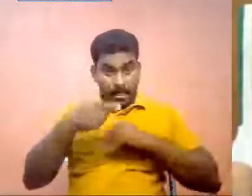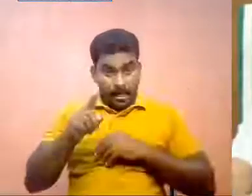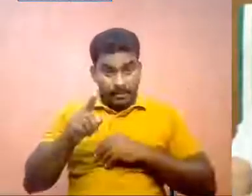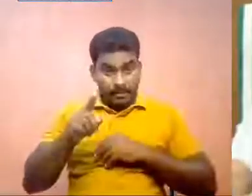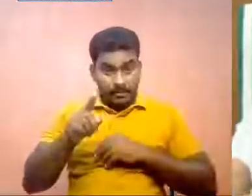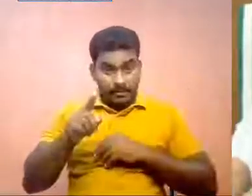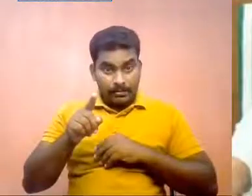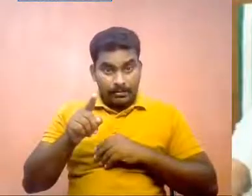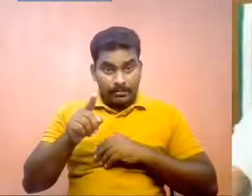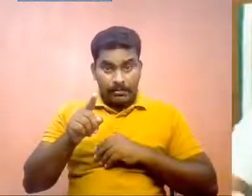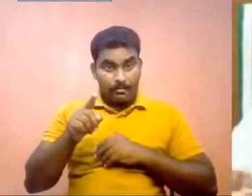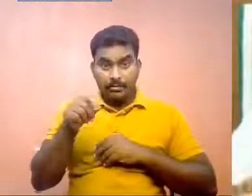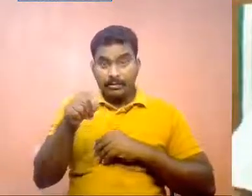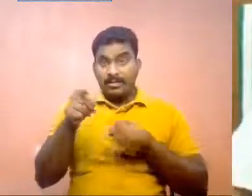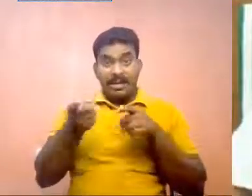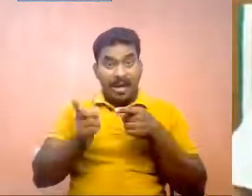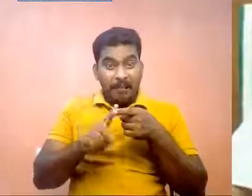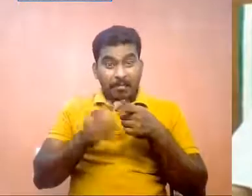സർക്കാരുകൾക്കും